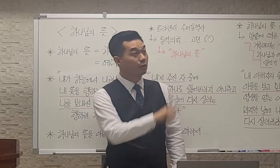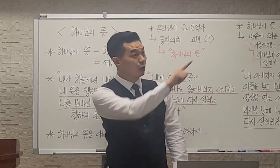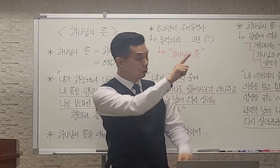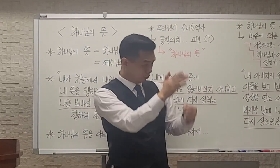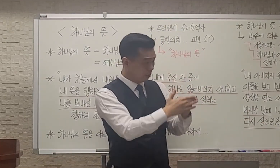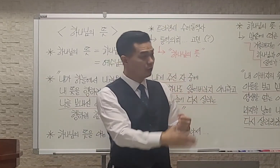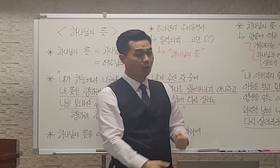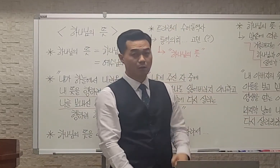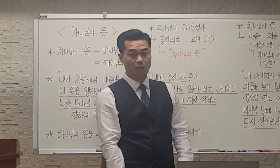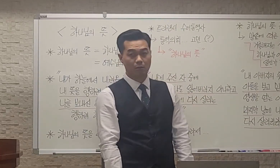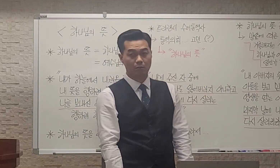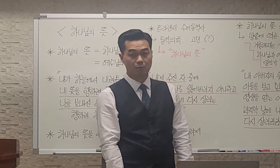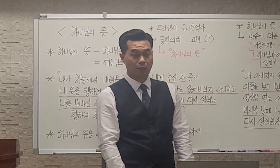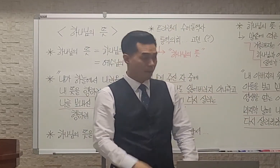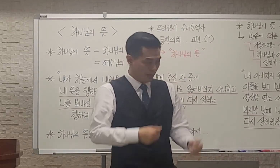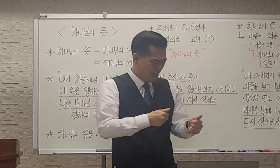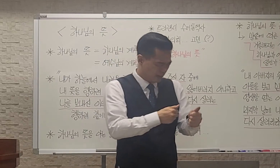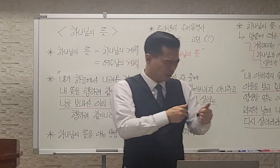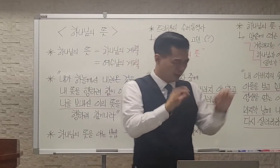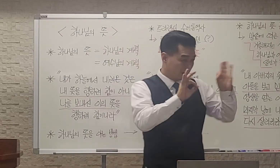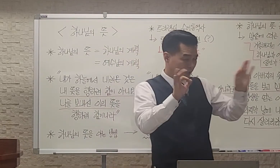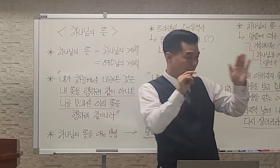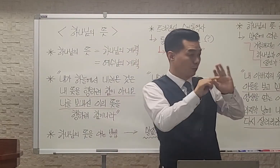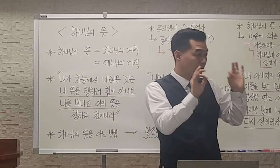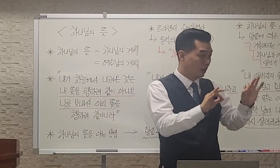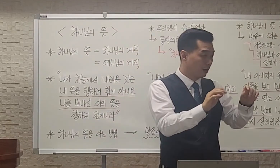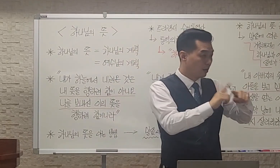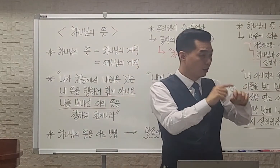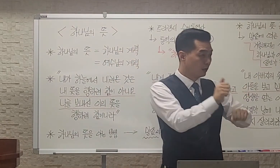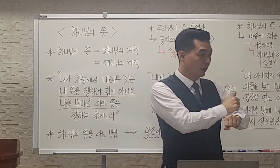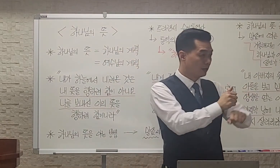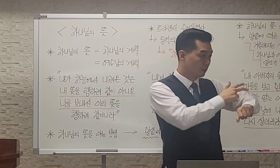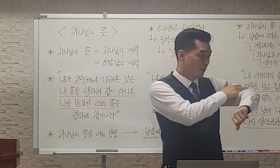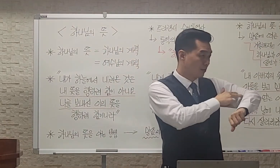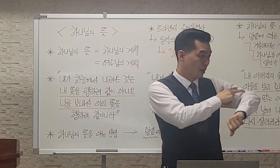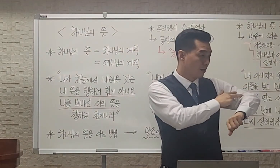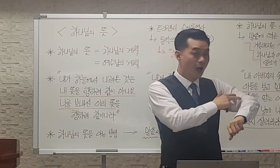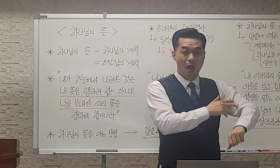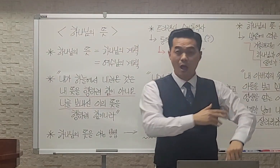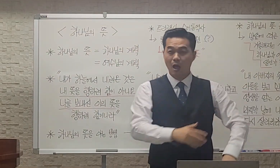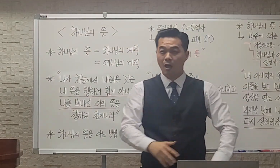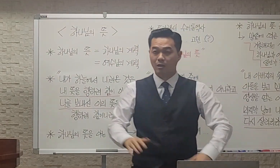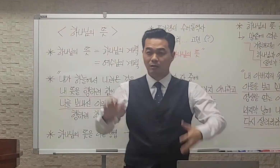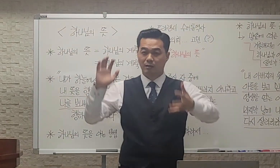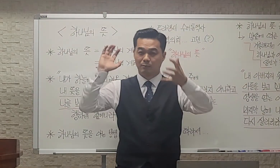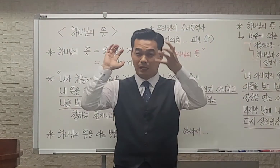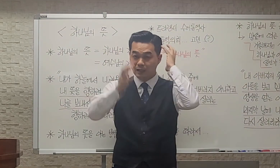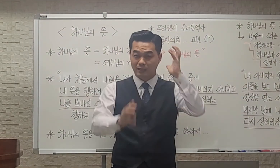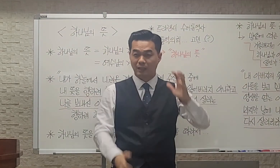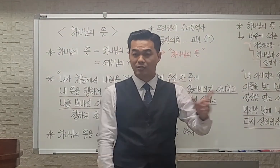너 때문이야. 막 찾아가서 보니까 교회 다니는 집사님이야. 난리 나지 않겠어요?